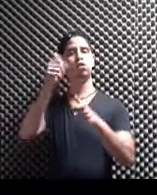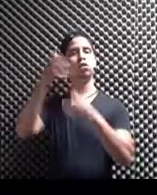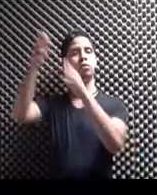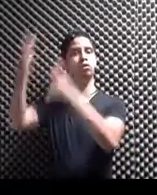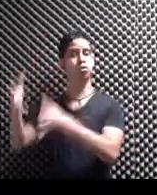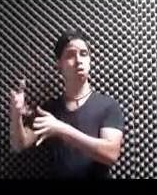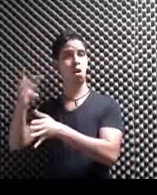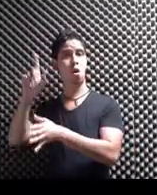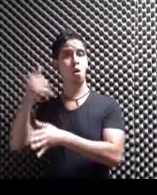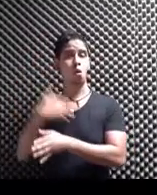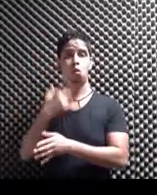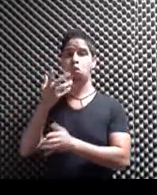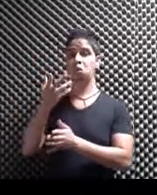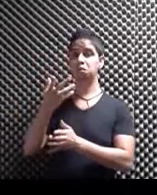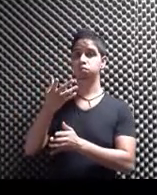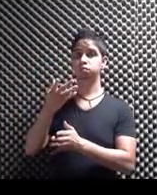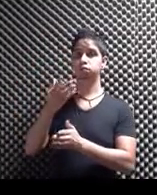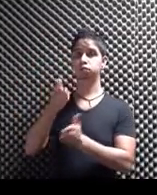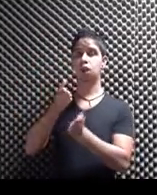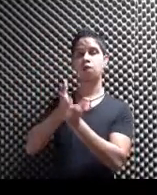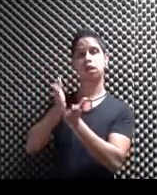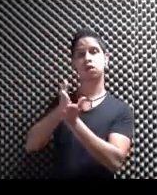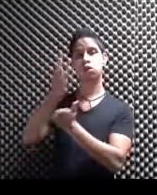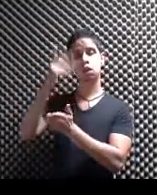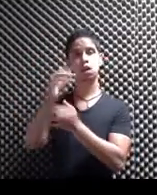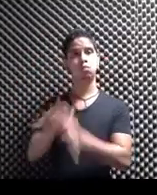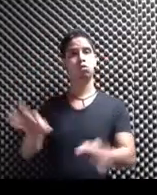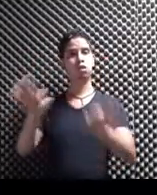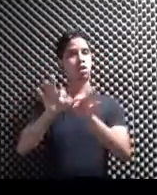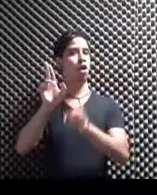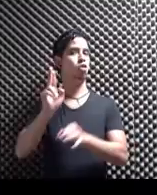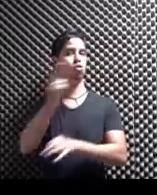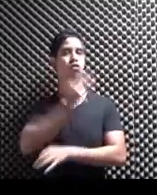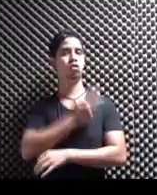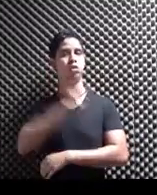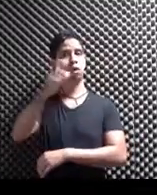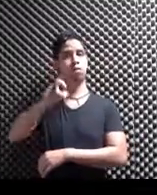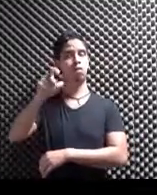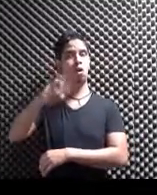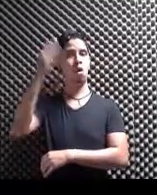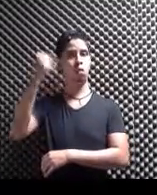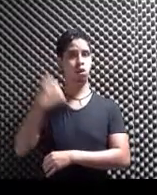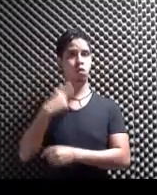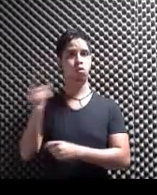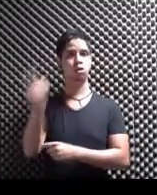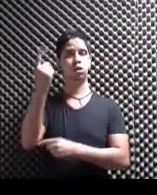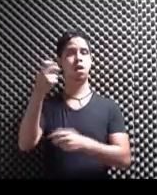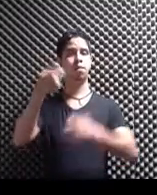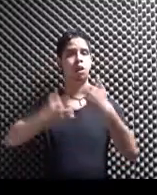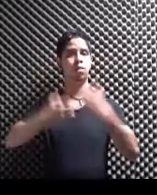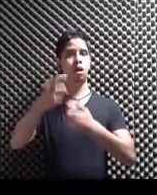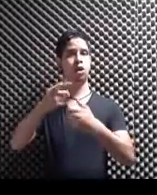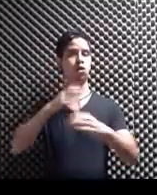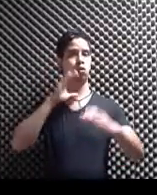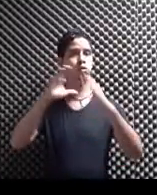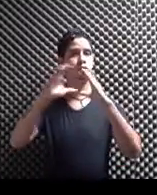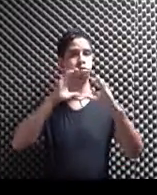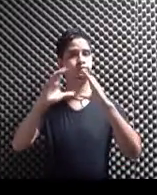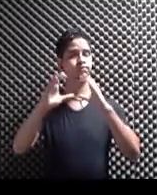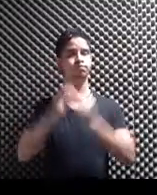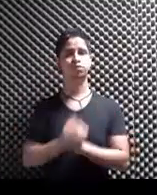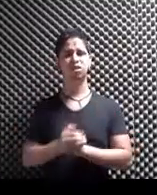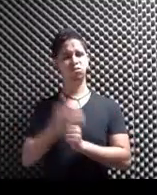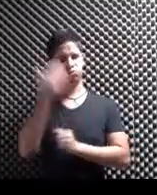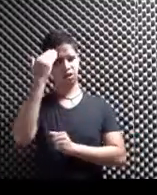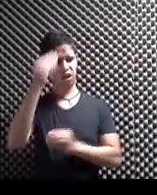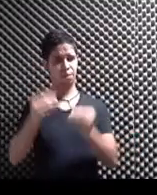cosas y a lograr por medio de estas cosas Es muy que nos viene Oh, sí Mucho Porque uno de los grandes males hechos en comunicación Es decirle a